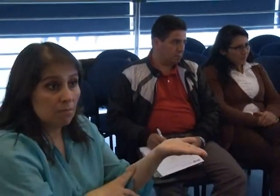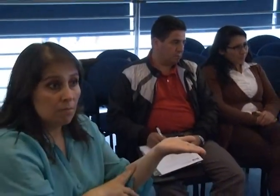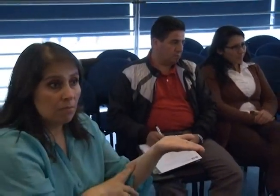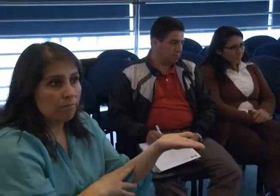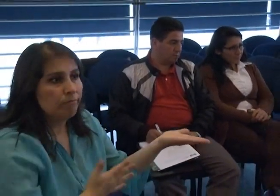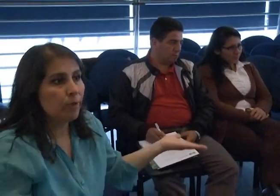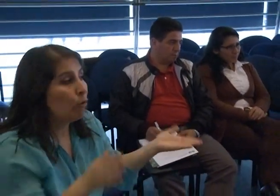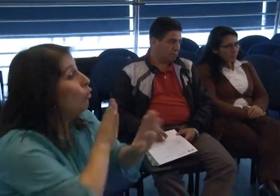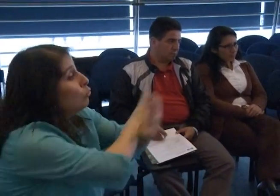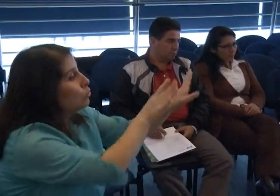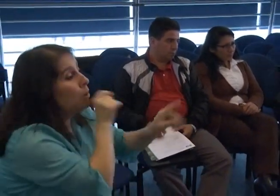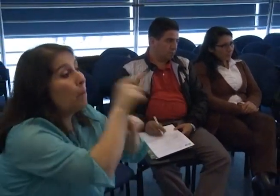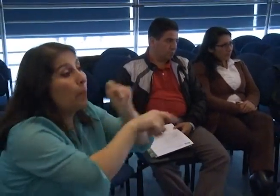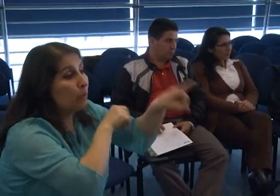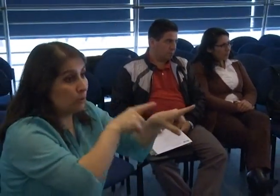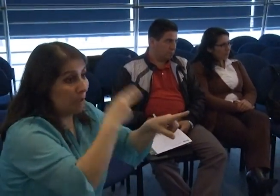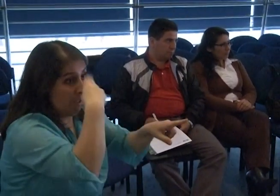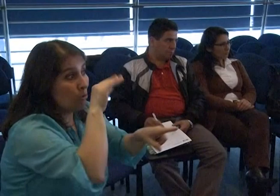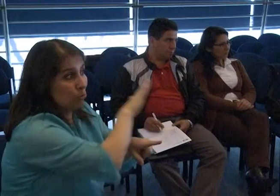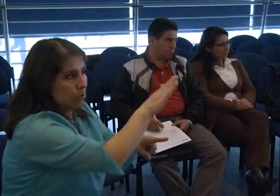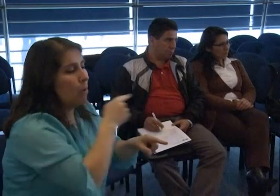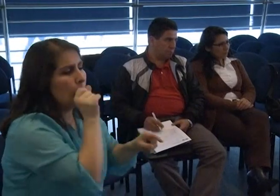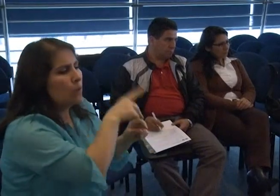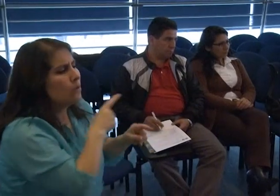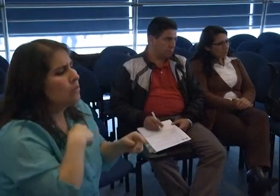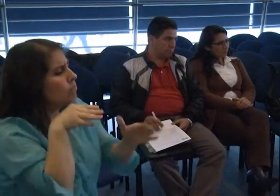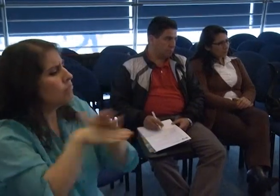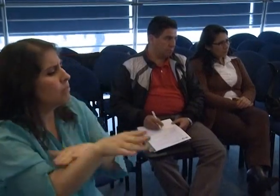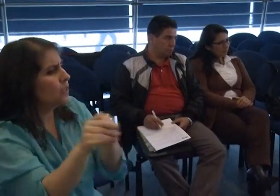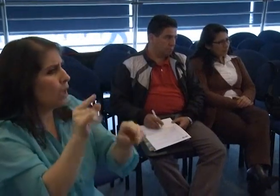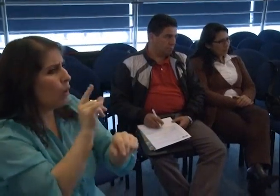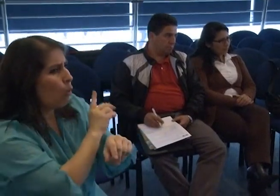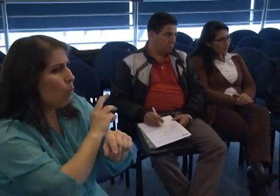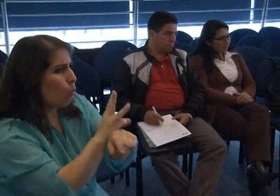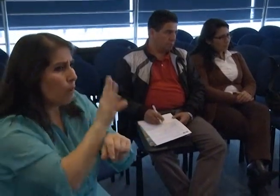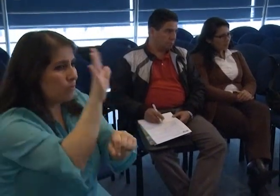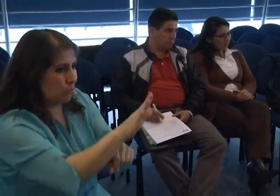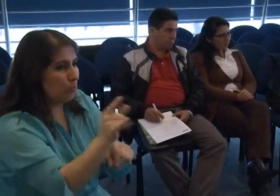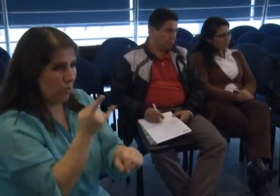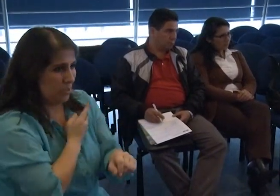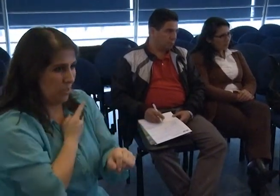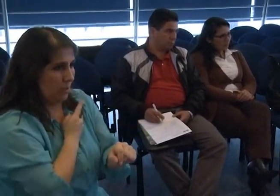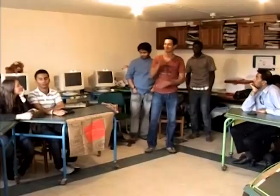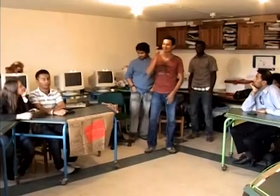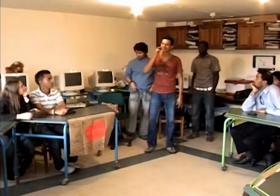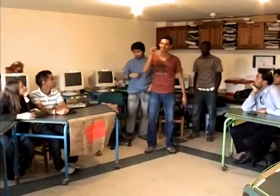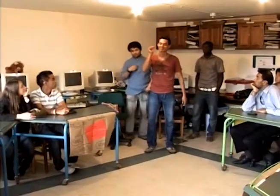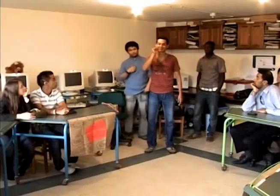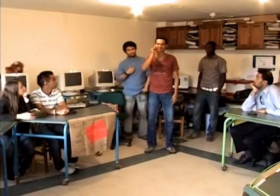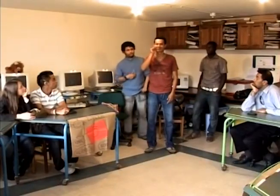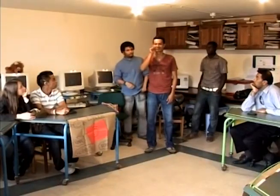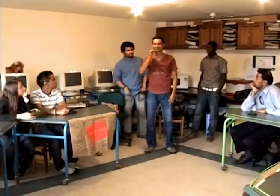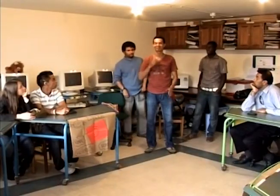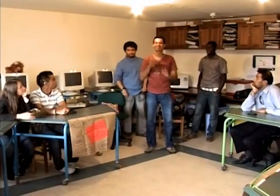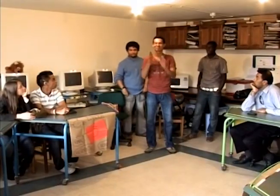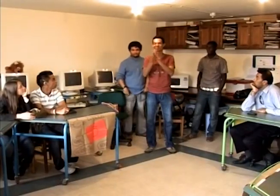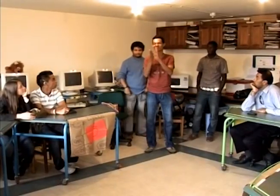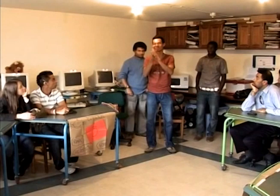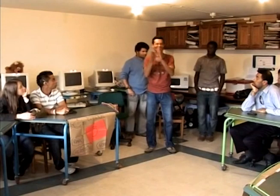una formación in situ. Los intérpretes presentan inicialmente unas pruebas donde se valoran sus habilidades y